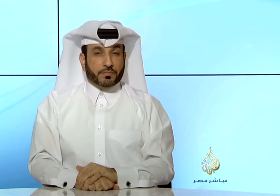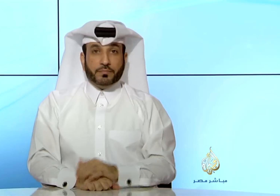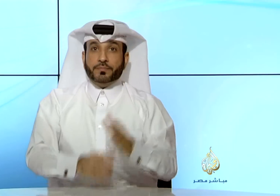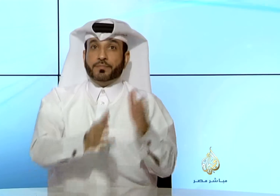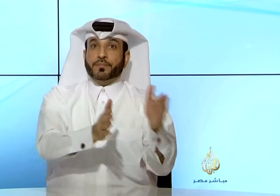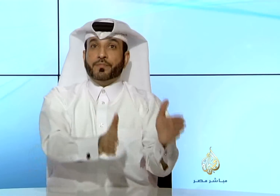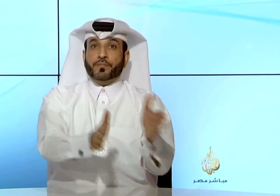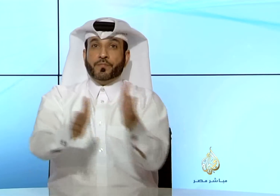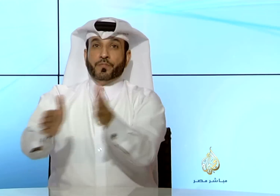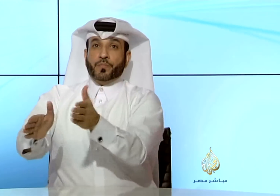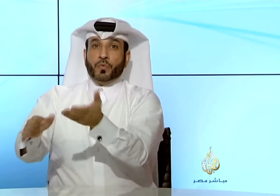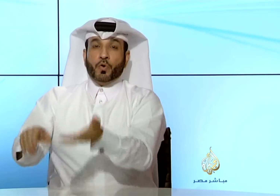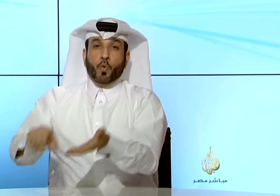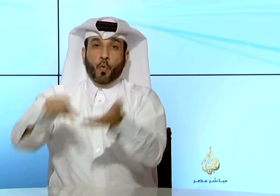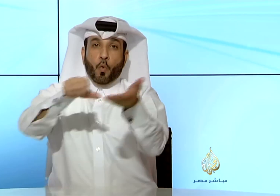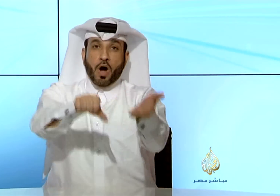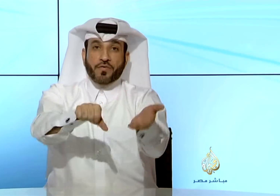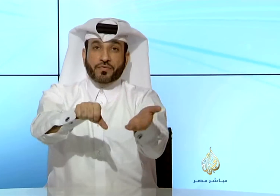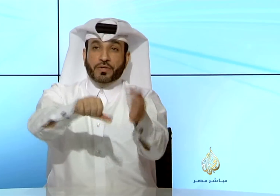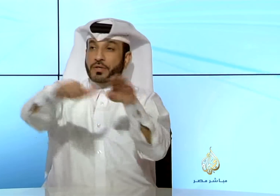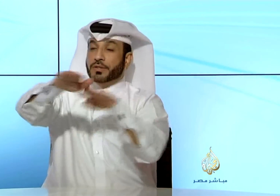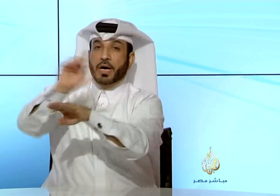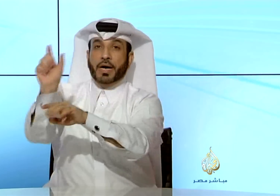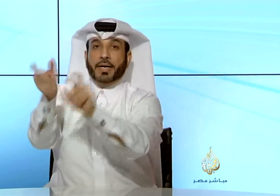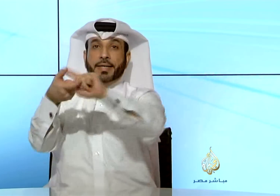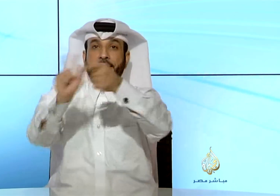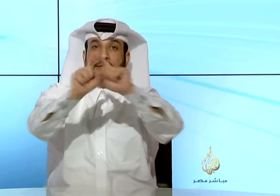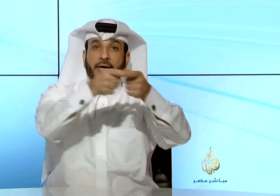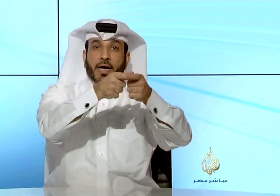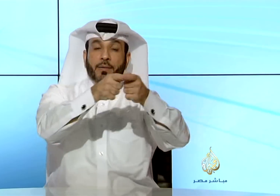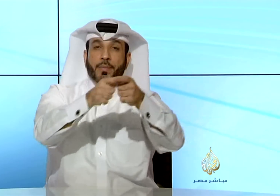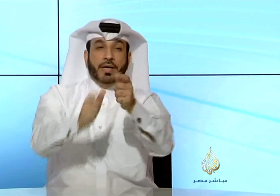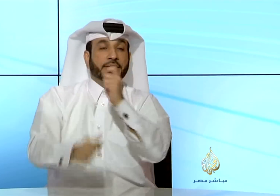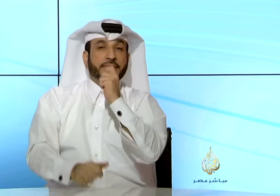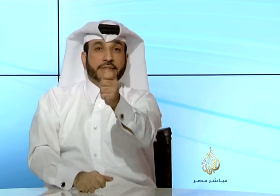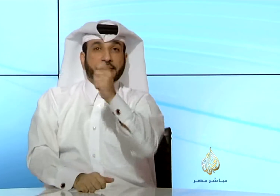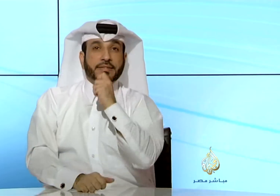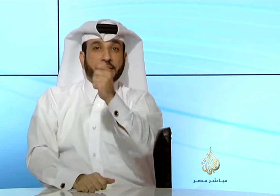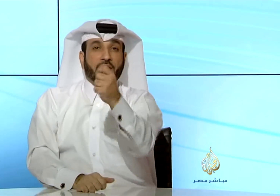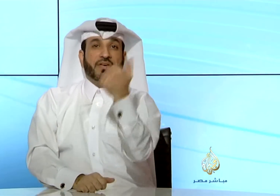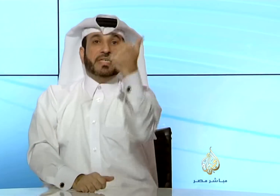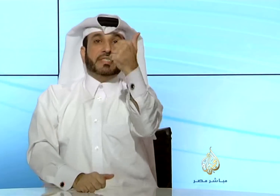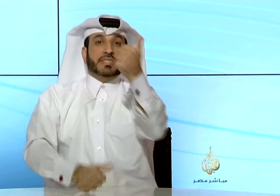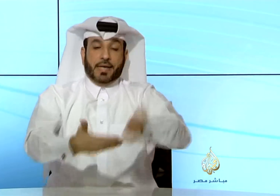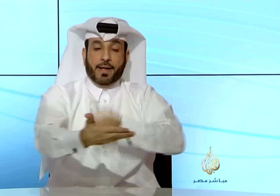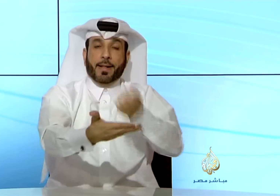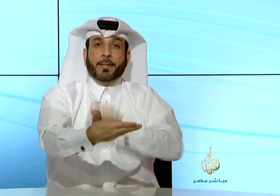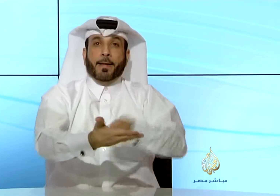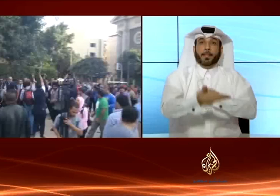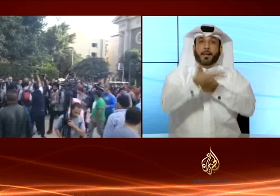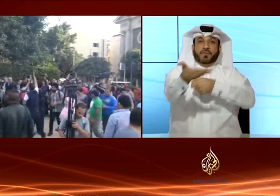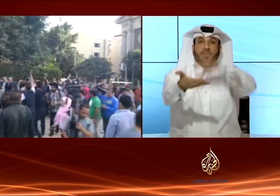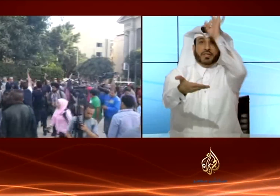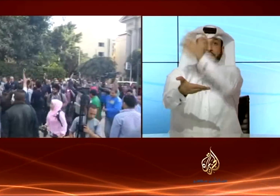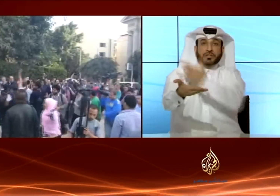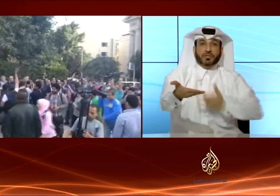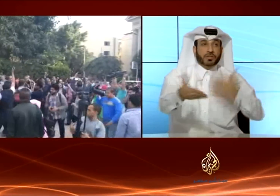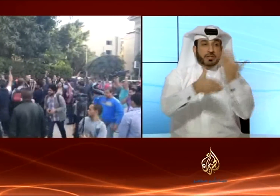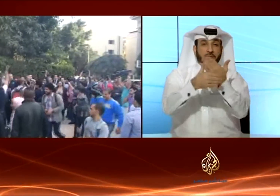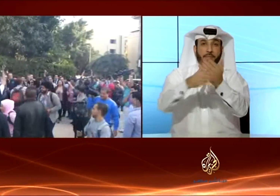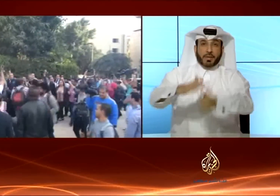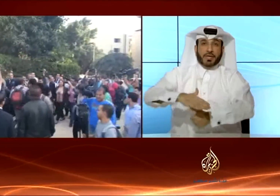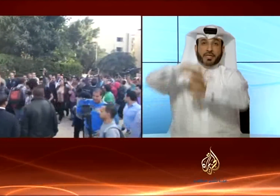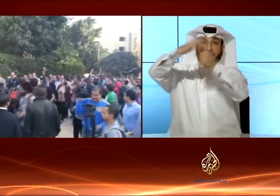2012 قدم وفد من نقابه الصحفيين سته بلاغات للنائب العام ضد رئيس نادي